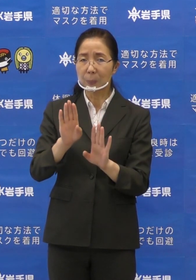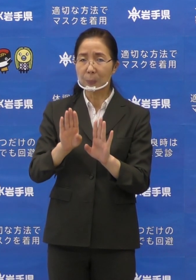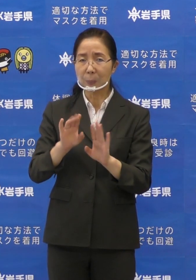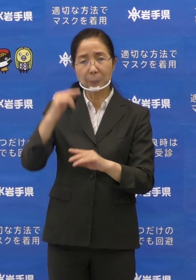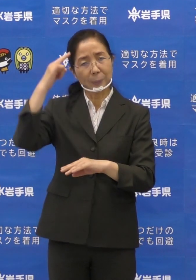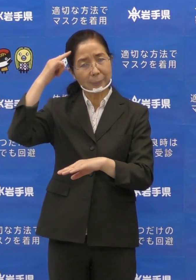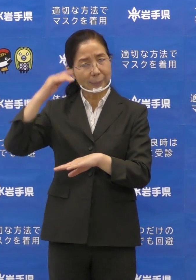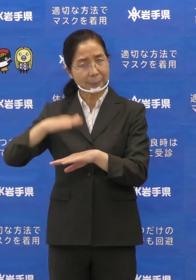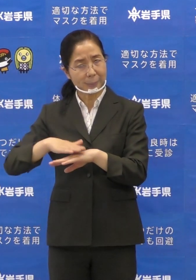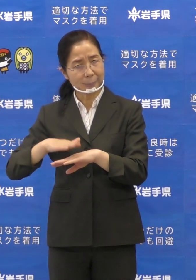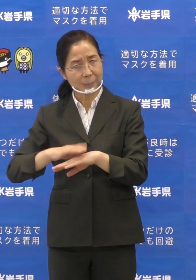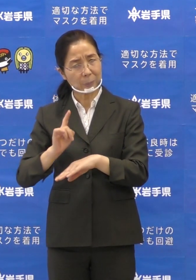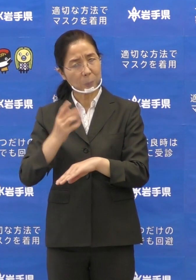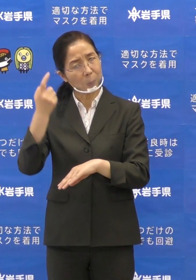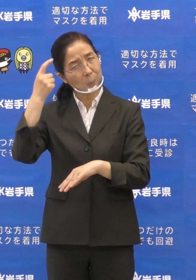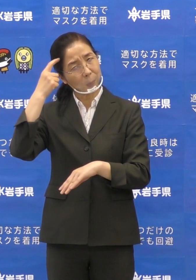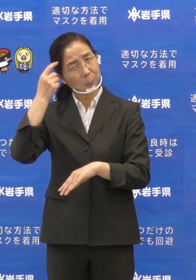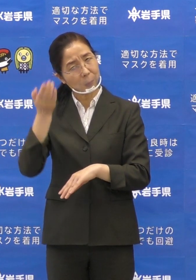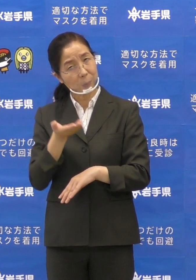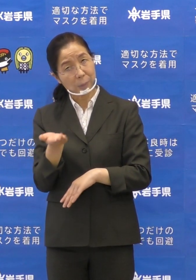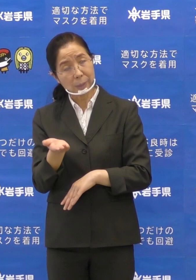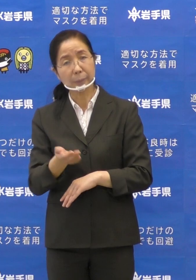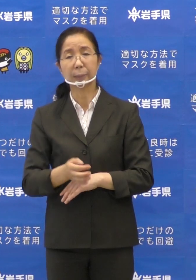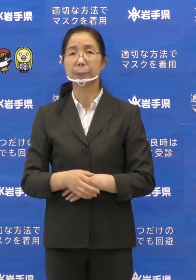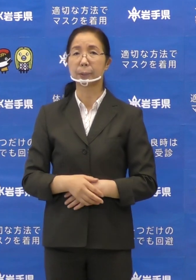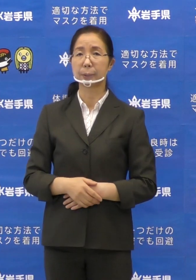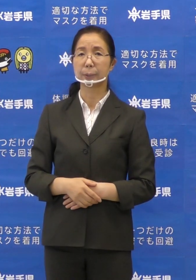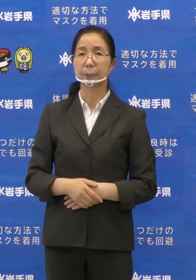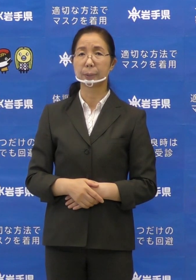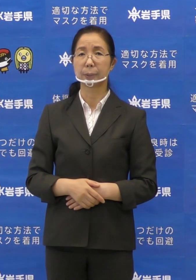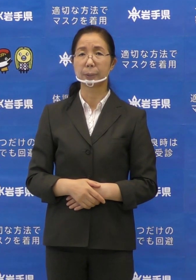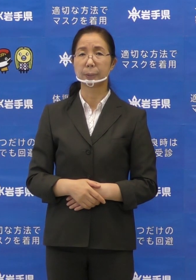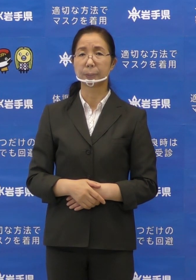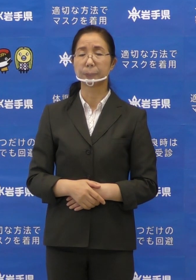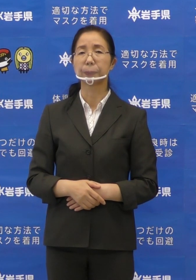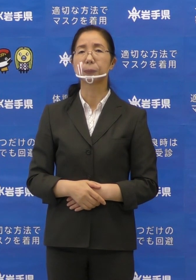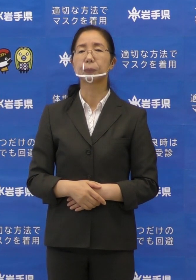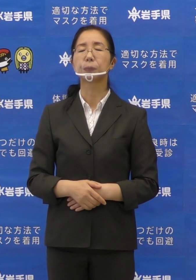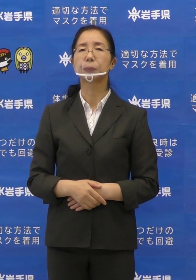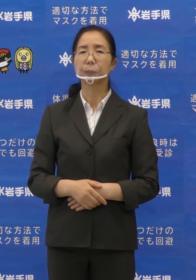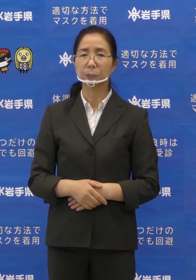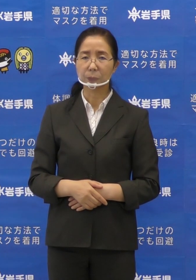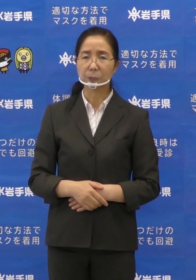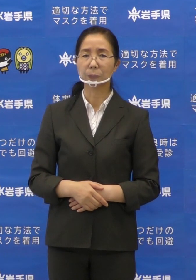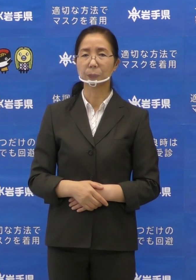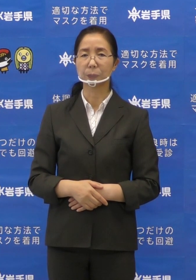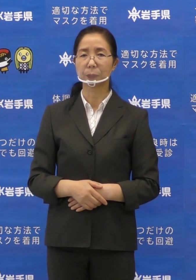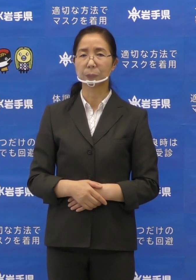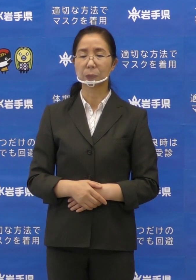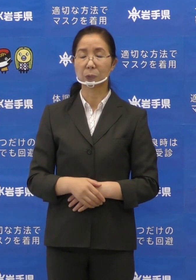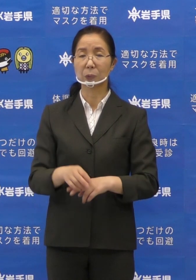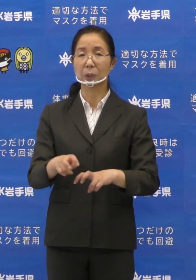感であったり、その辺についてはいかがでしょうか。 この規則の